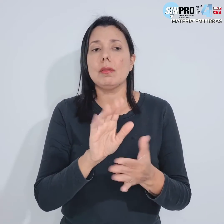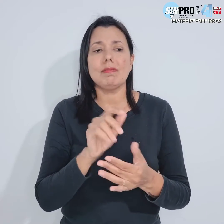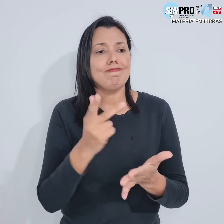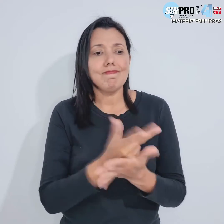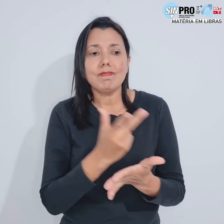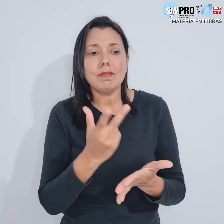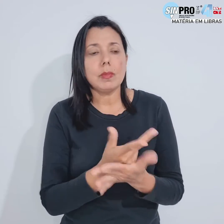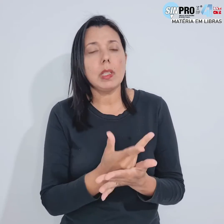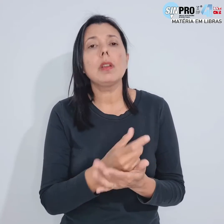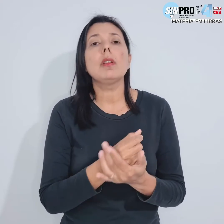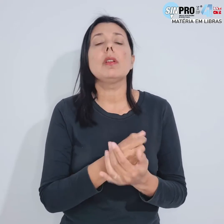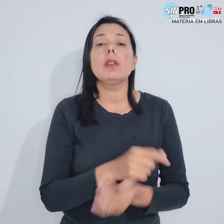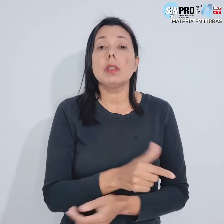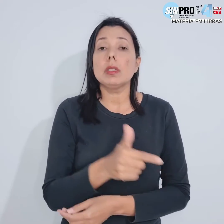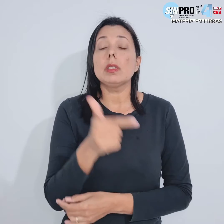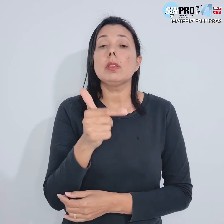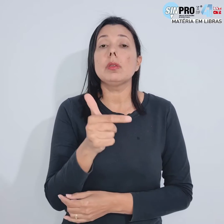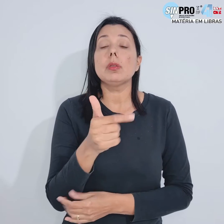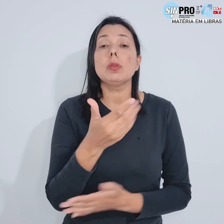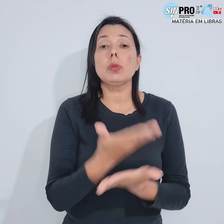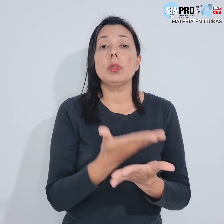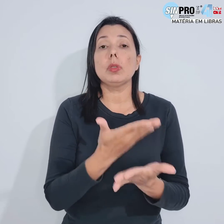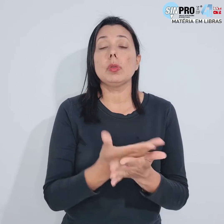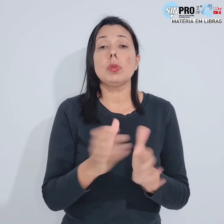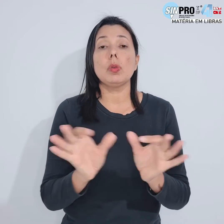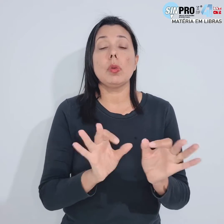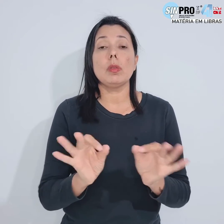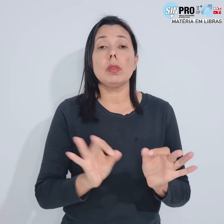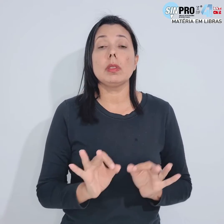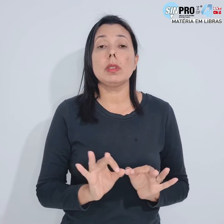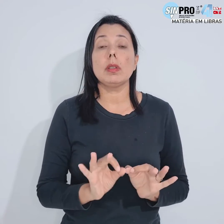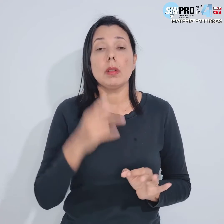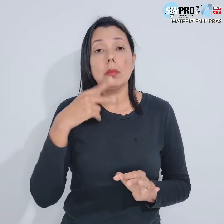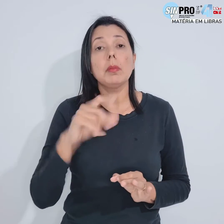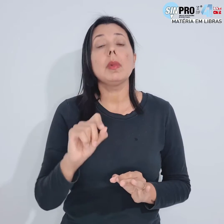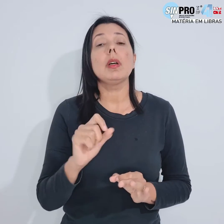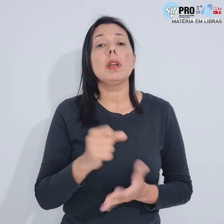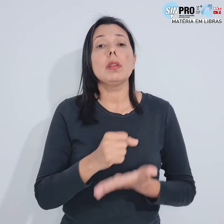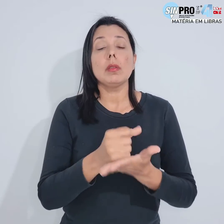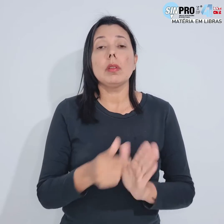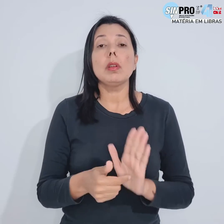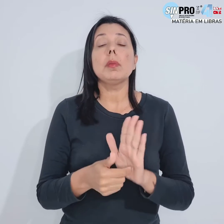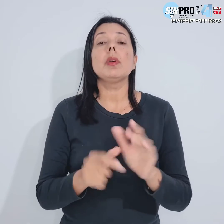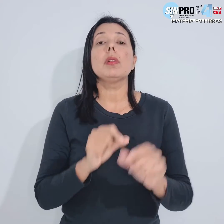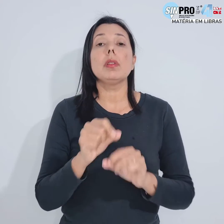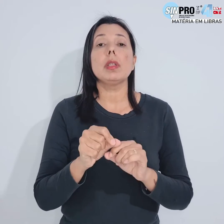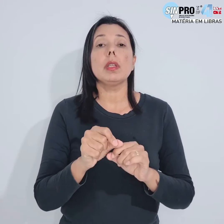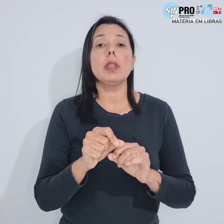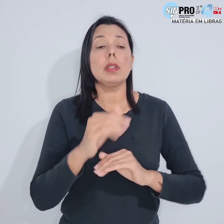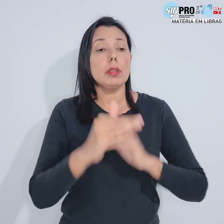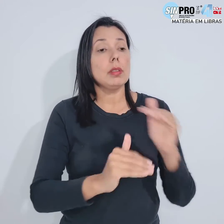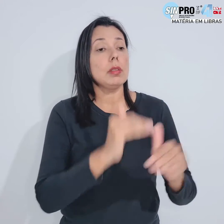assim. Segundo o estudo da Organização para a Cooperação e o